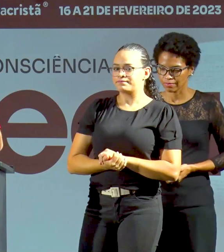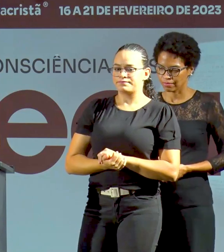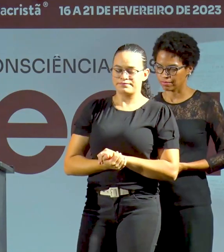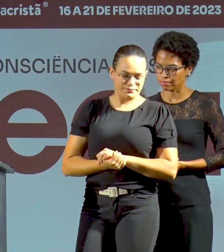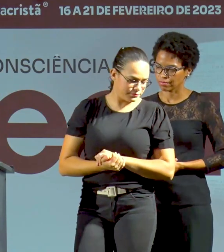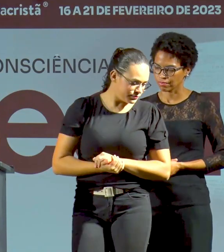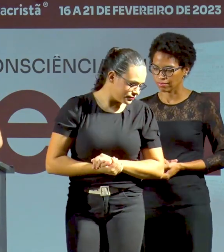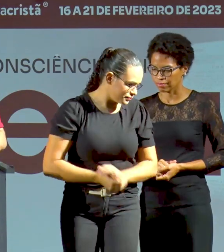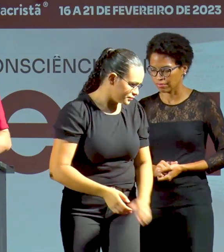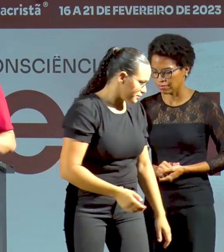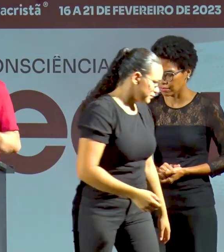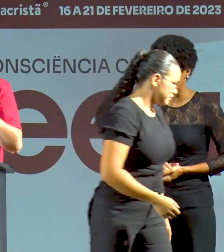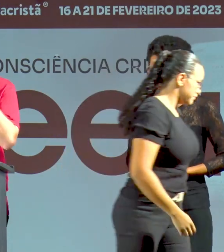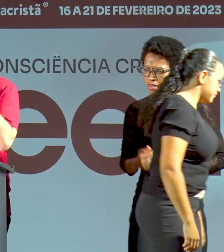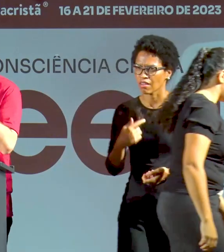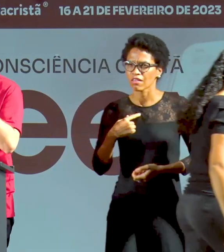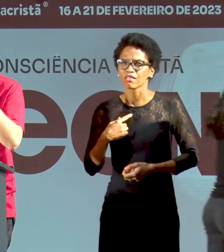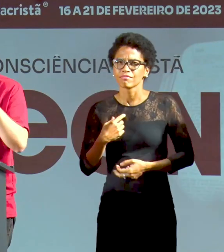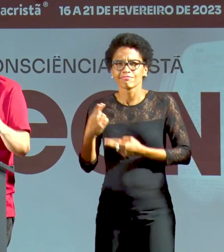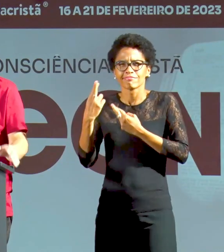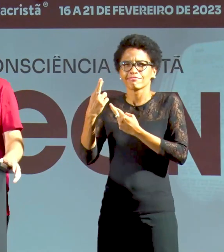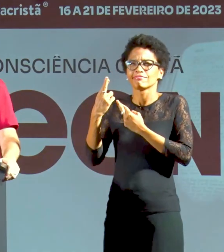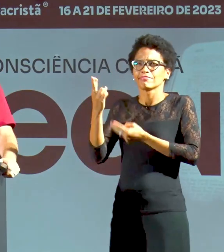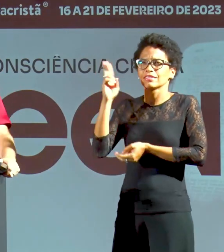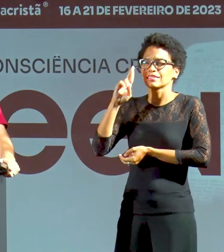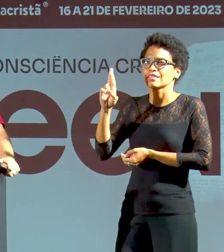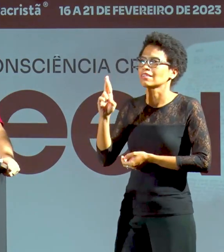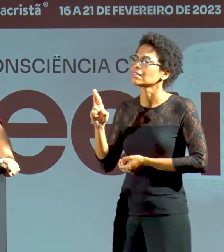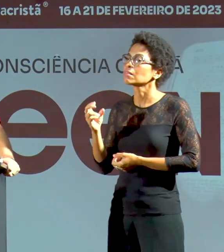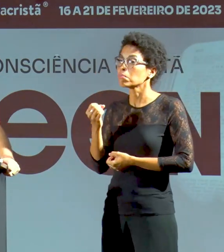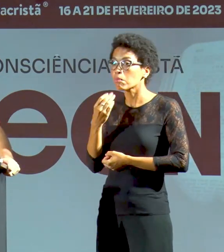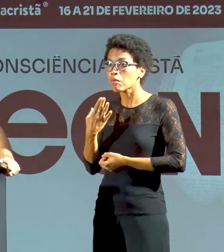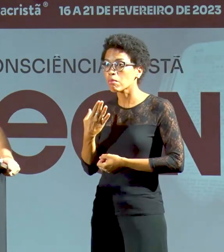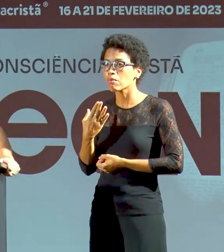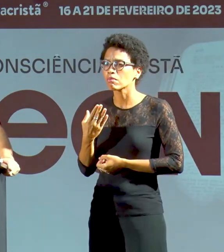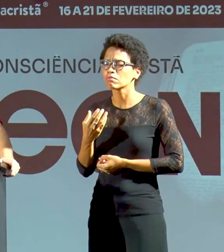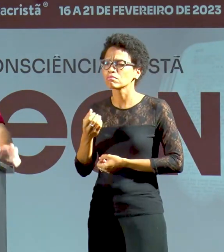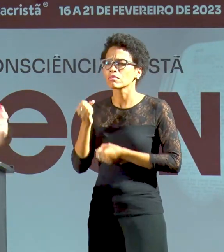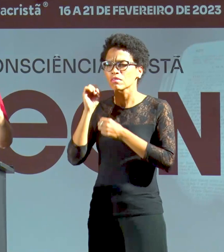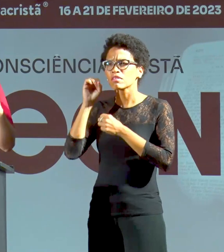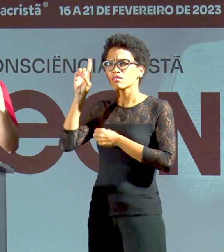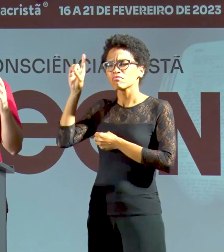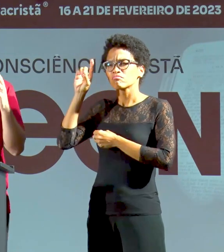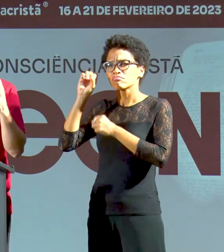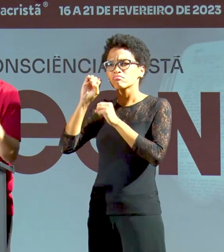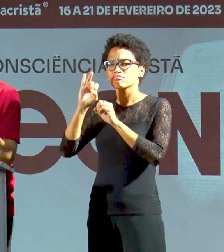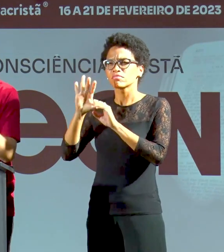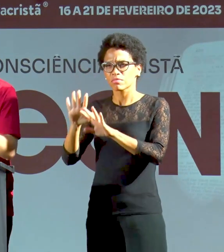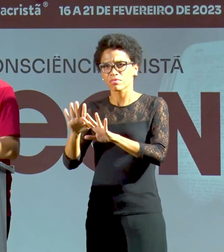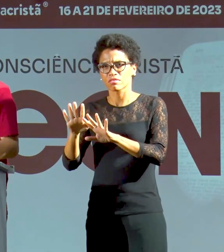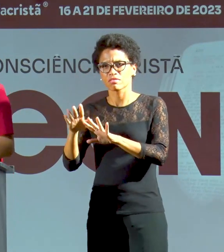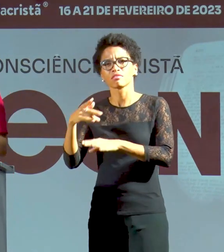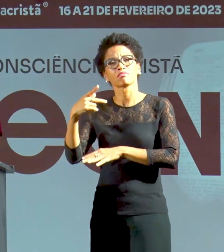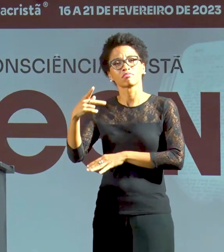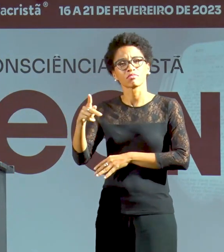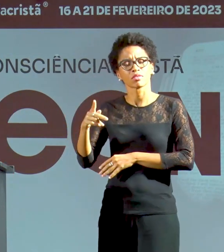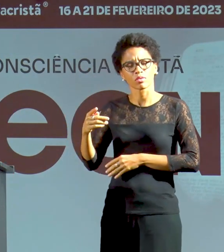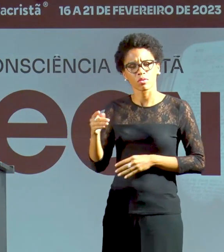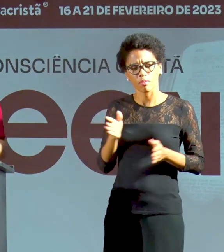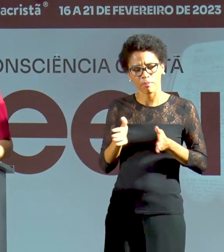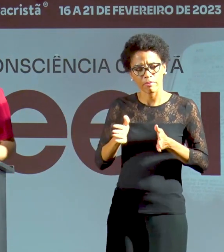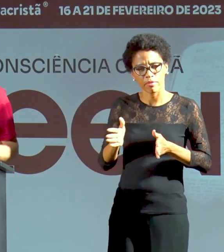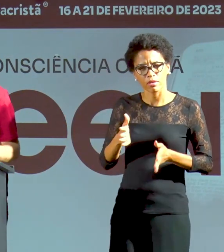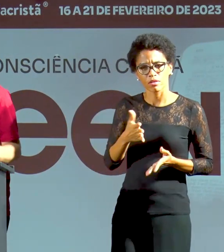tô esperando no Senhor benção que Deus abençoe a sua adolescência